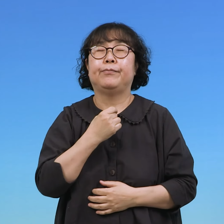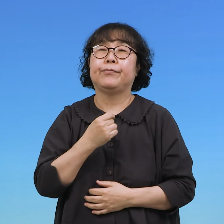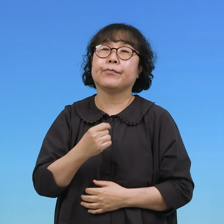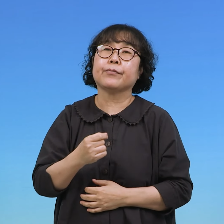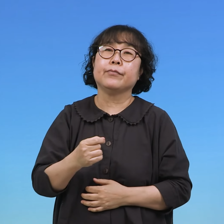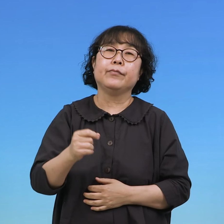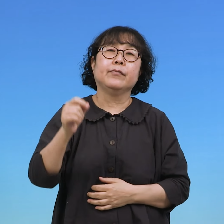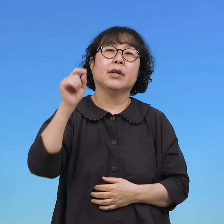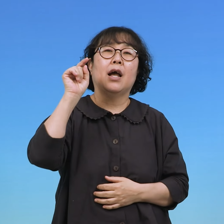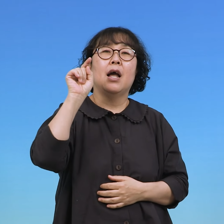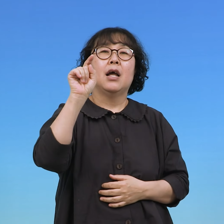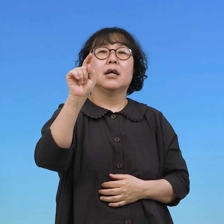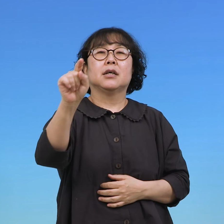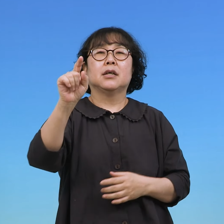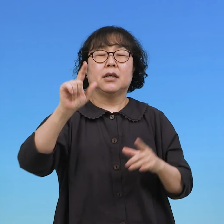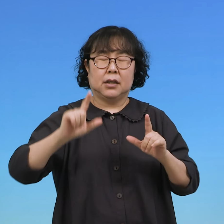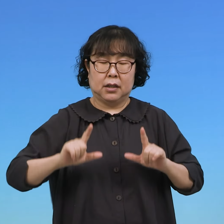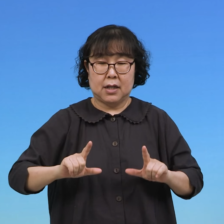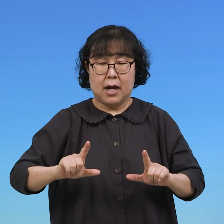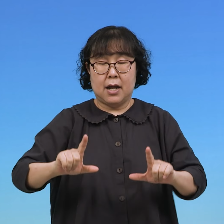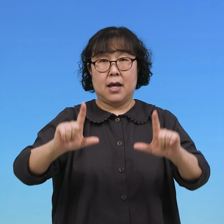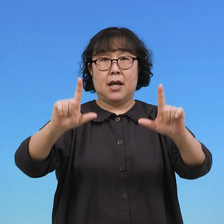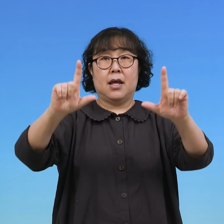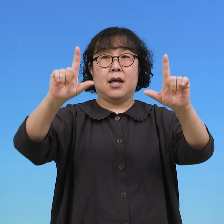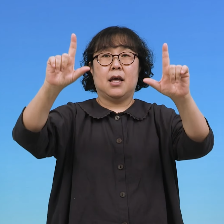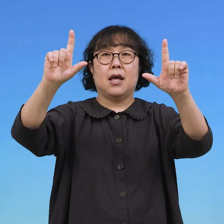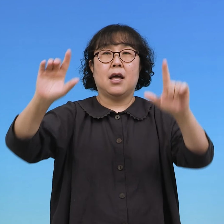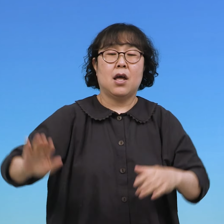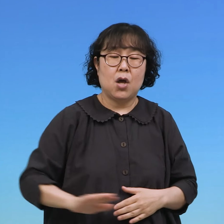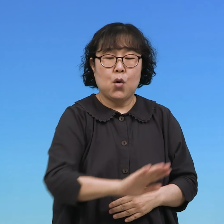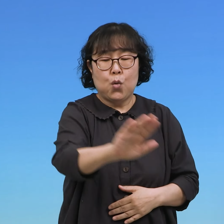그날에 우리 보리라.